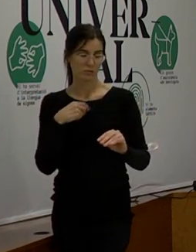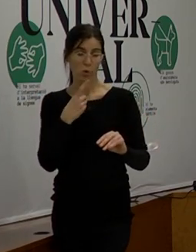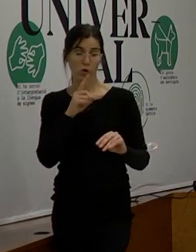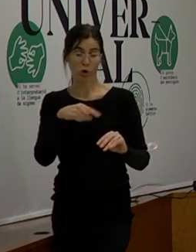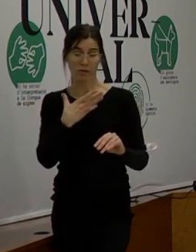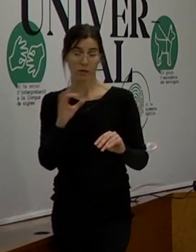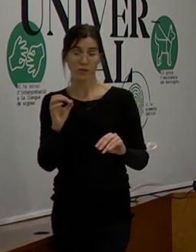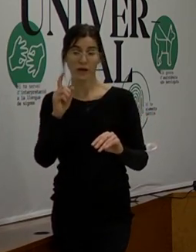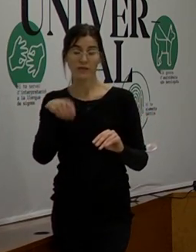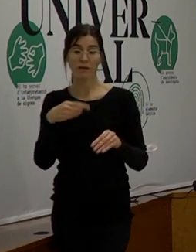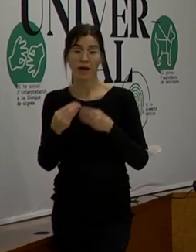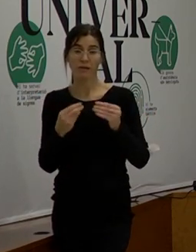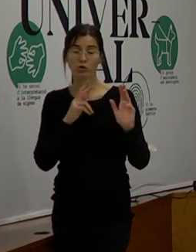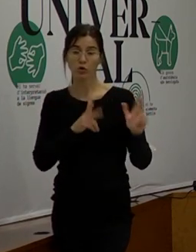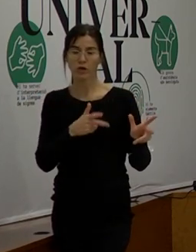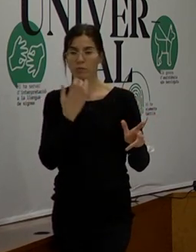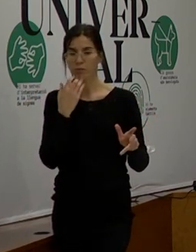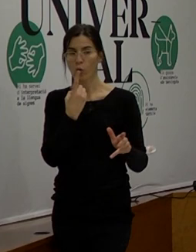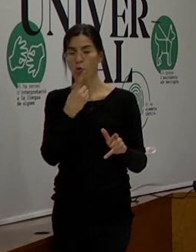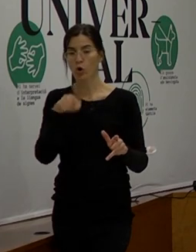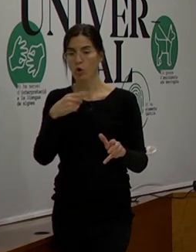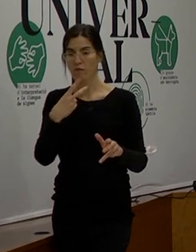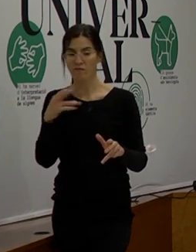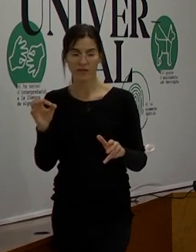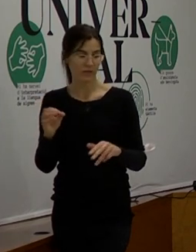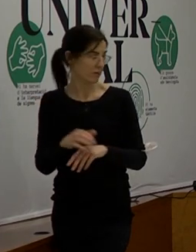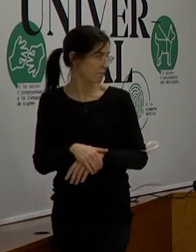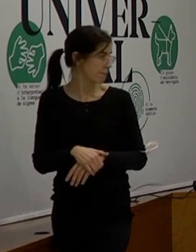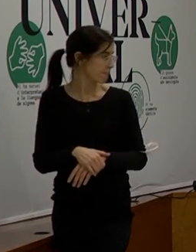50, farem hotels de Covid.